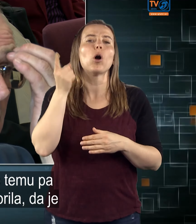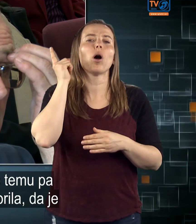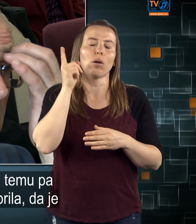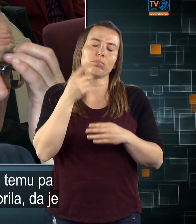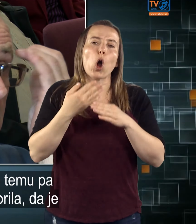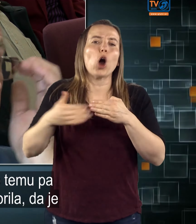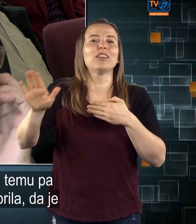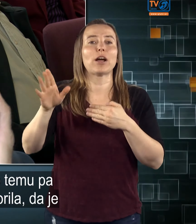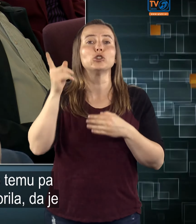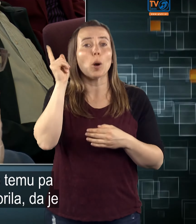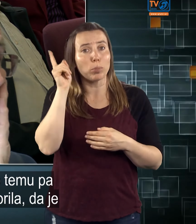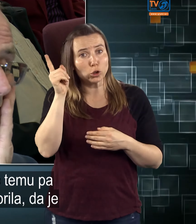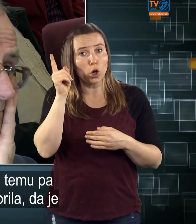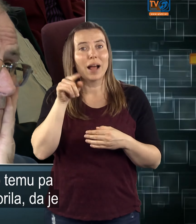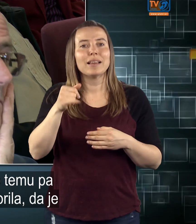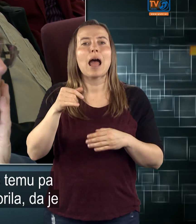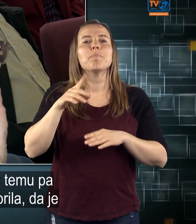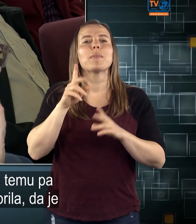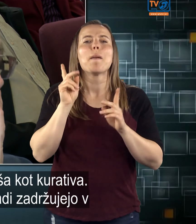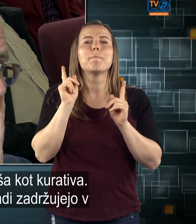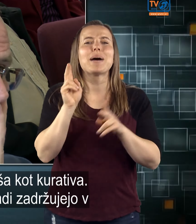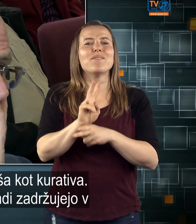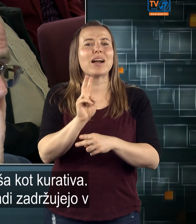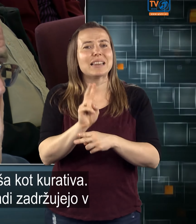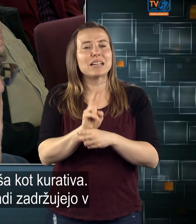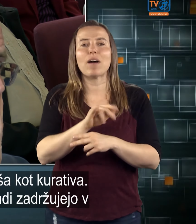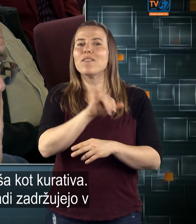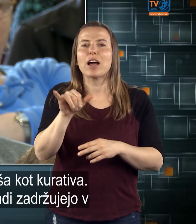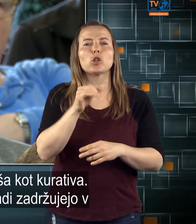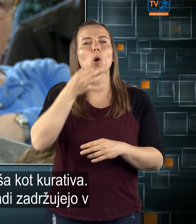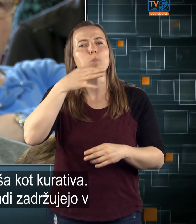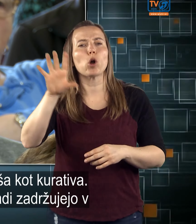opozorila, da je preventiva vedno boljša kot kurativa.